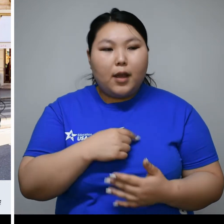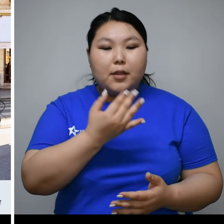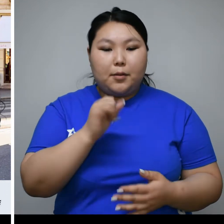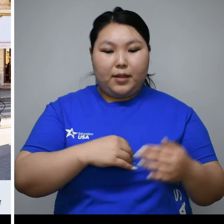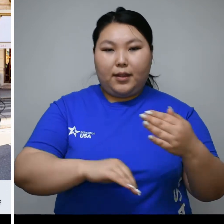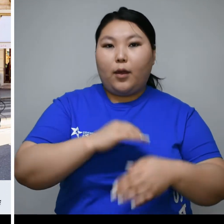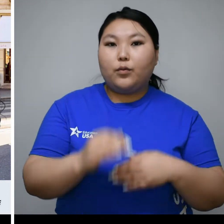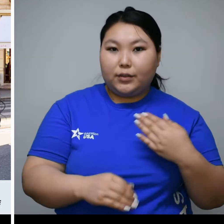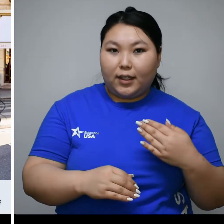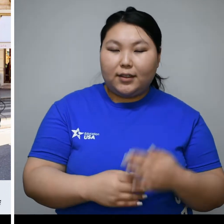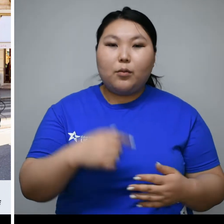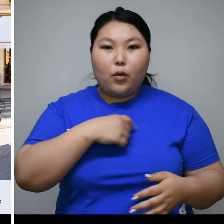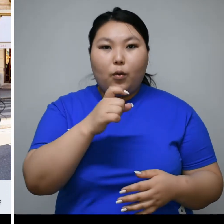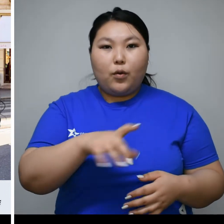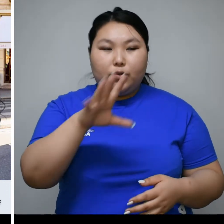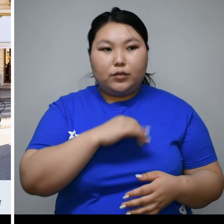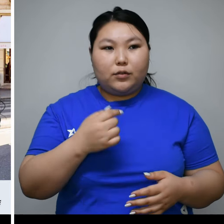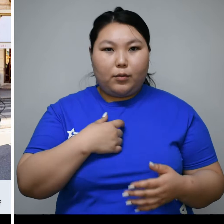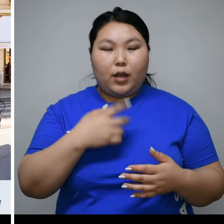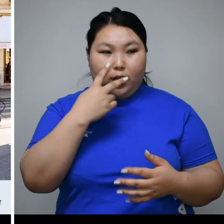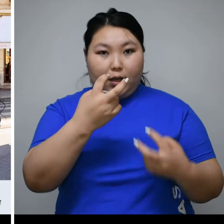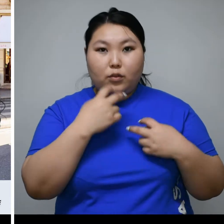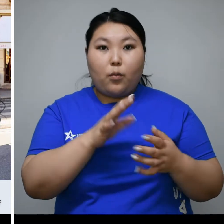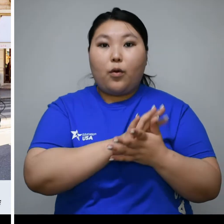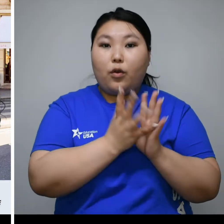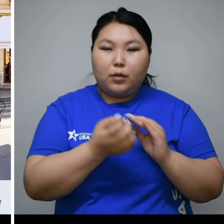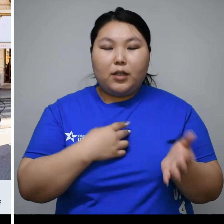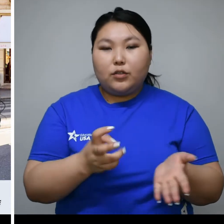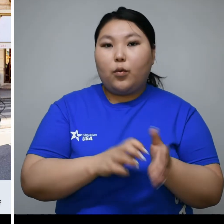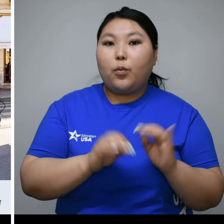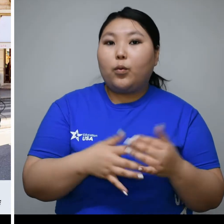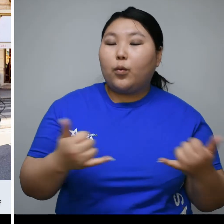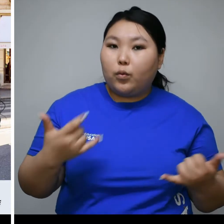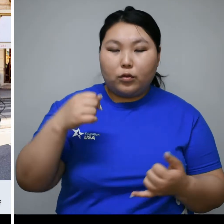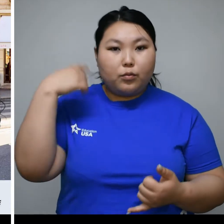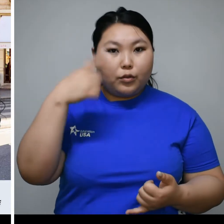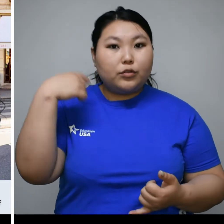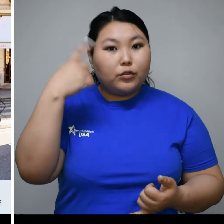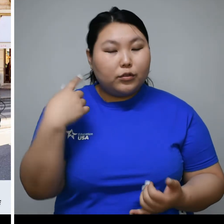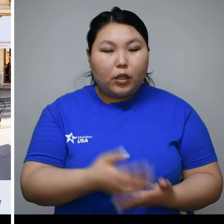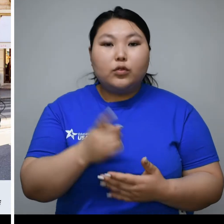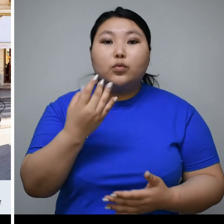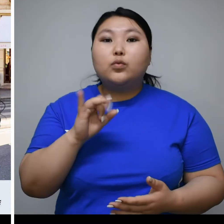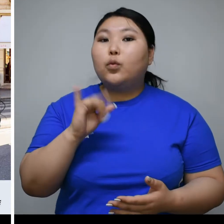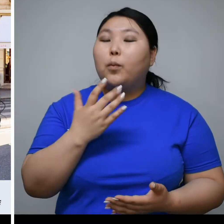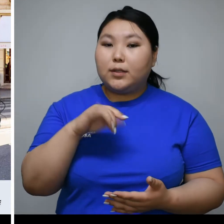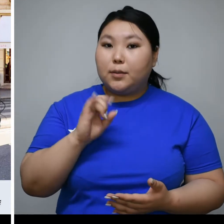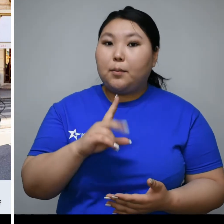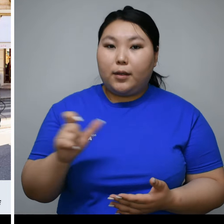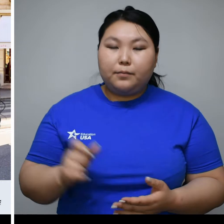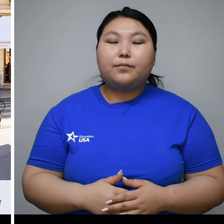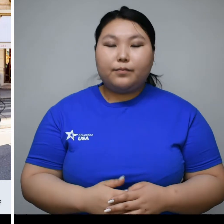миний ийм давуу талыг хүмүүс нь харгалзаж үзсэн учраас намайг тэнцүүлсэн болоо гэж бодсон зүйл юу